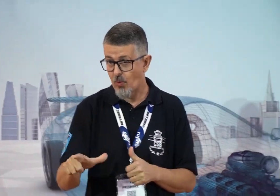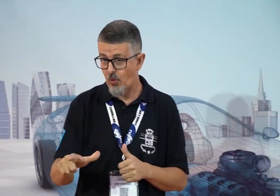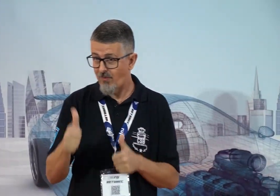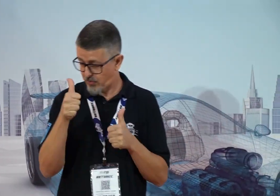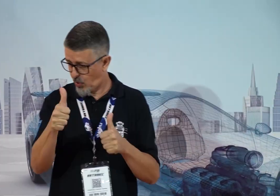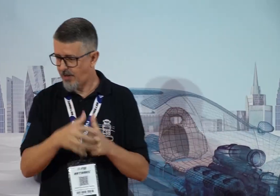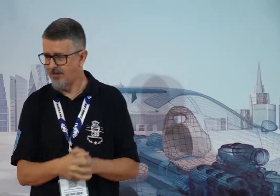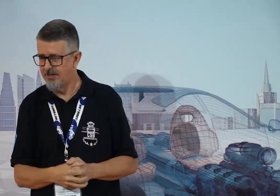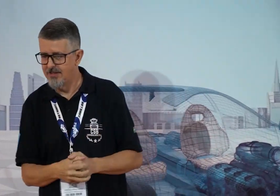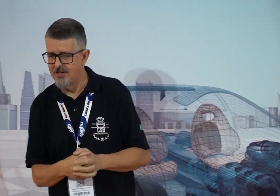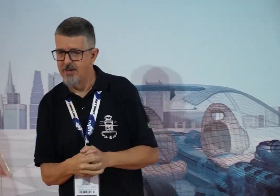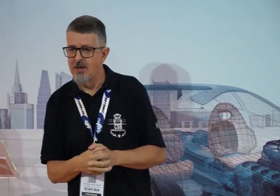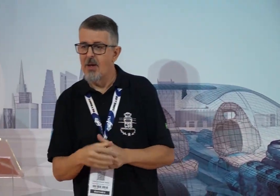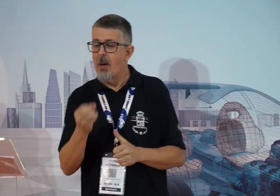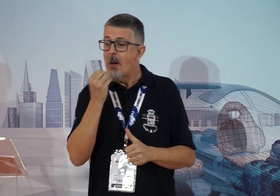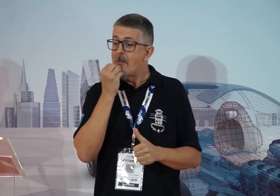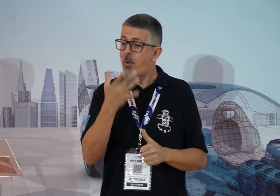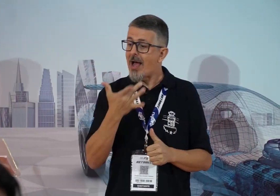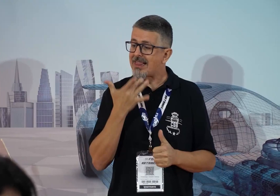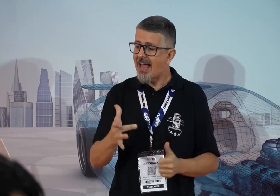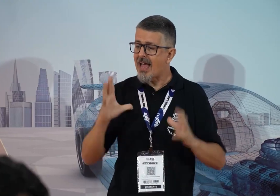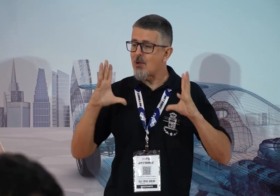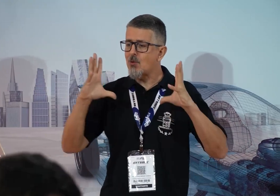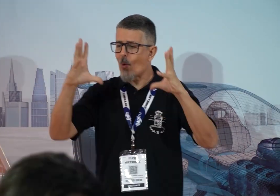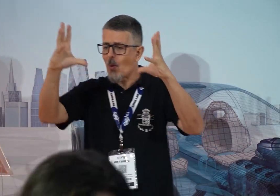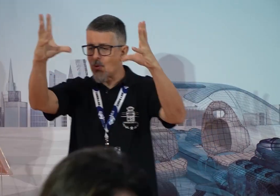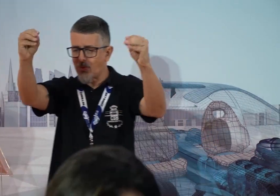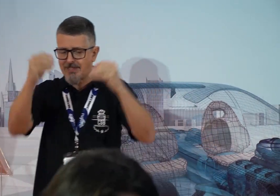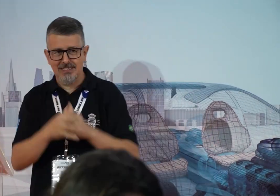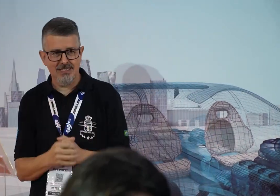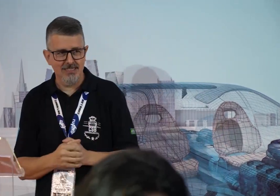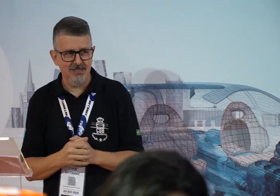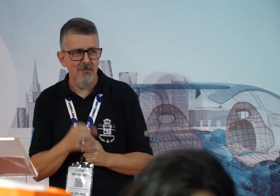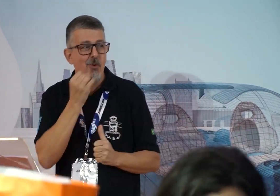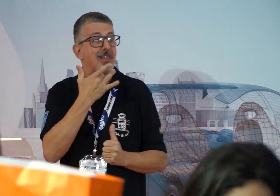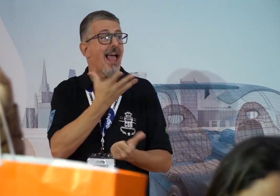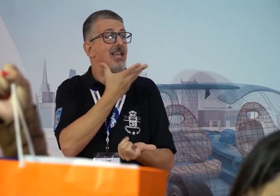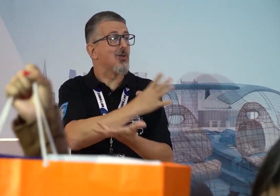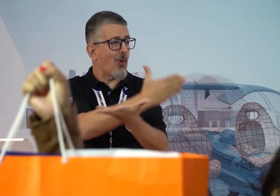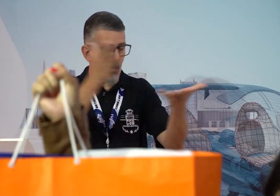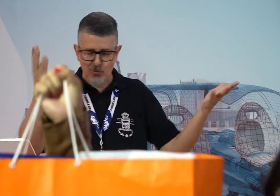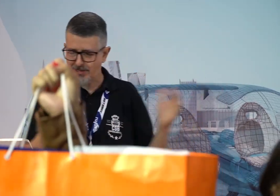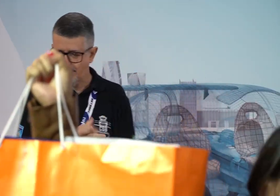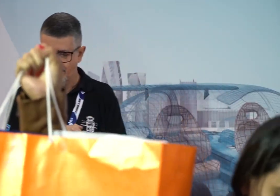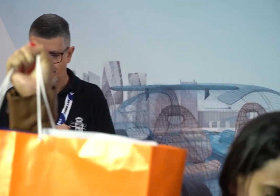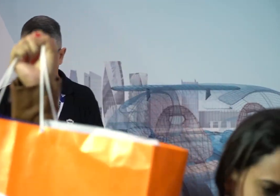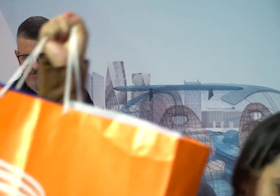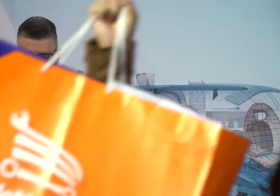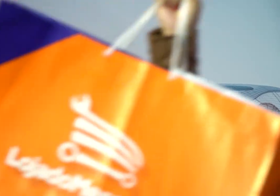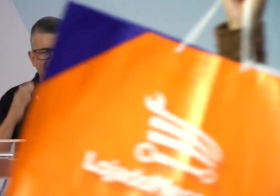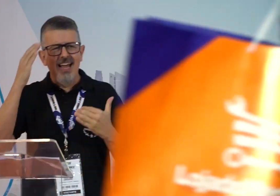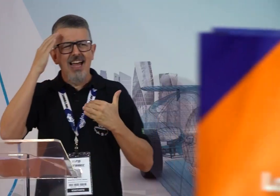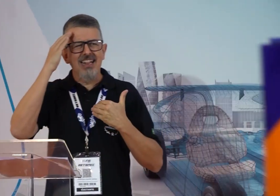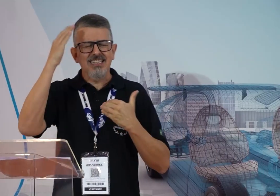Vamos lá. Boa tarde a todos. Boa tarde a todos,